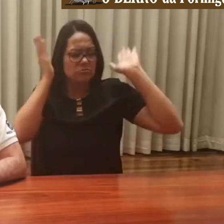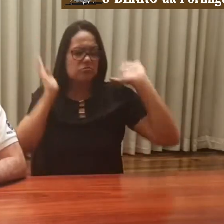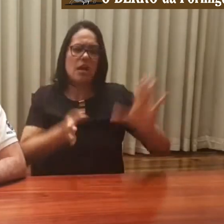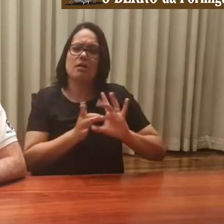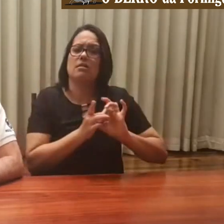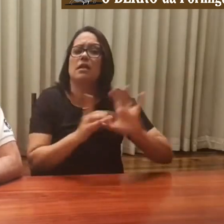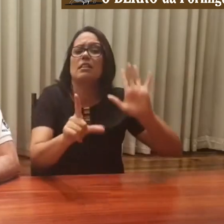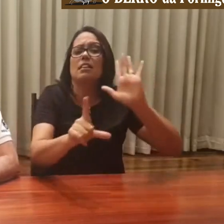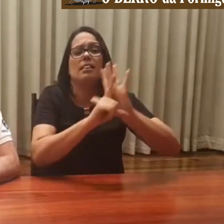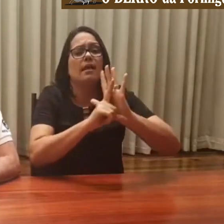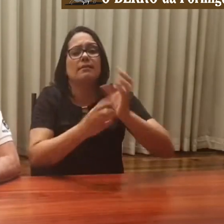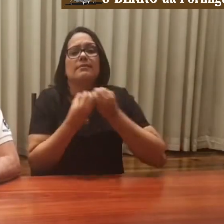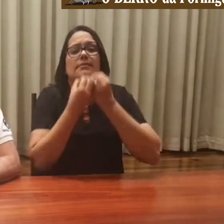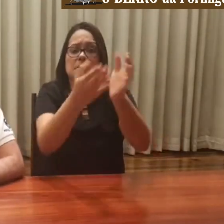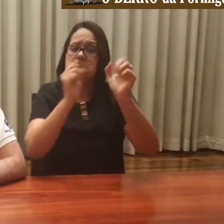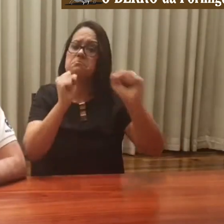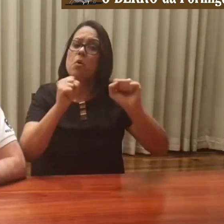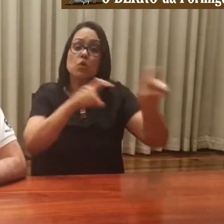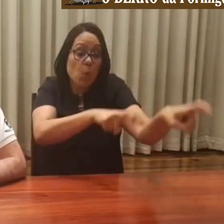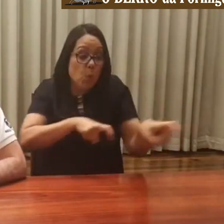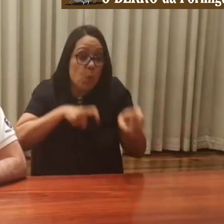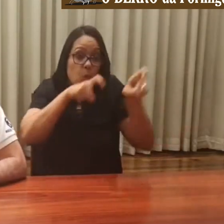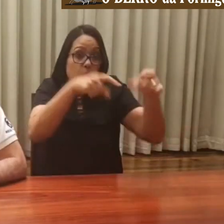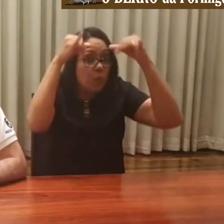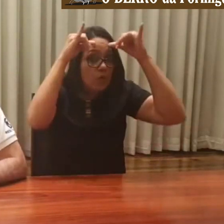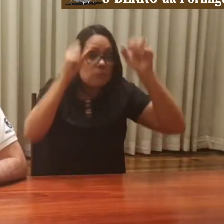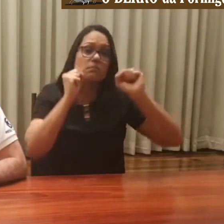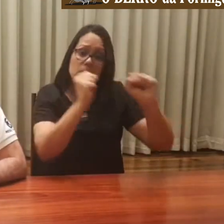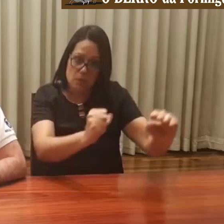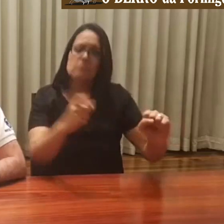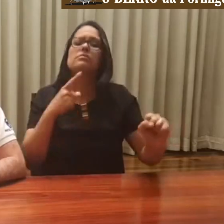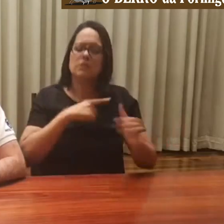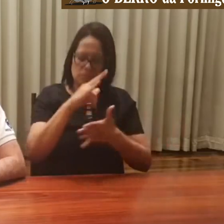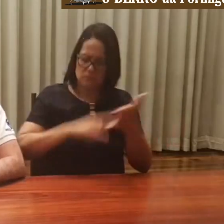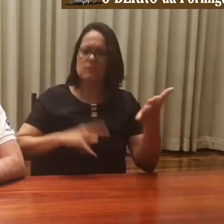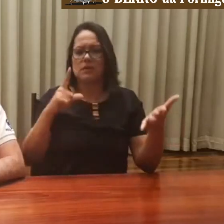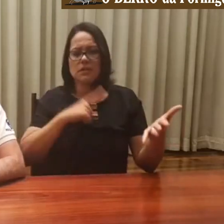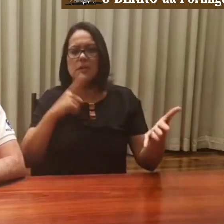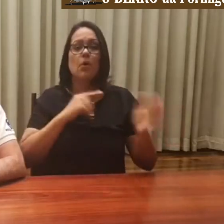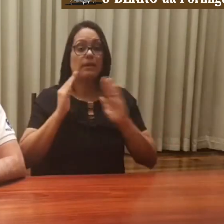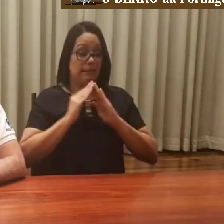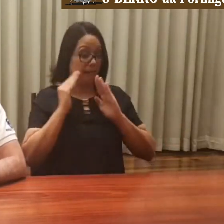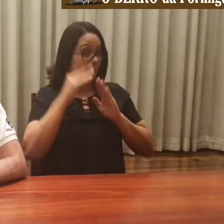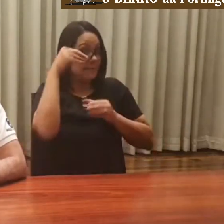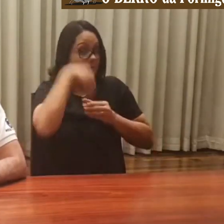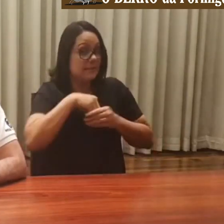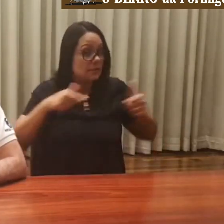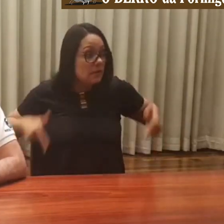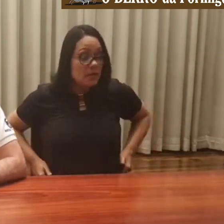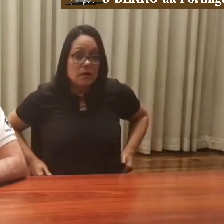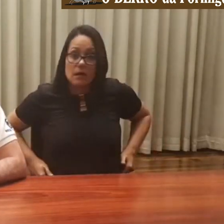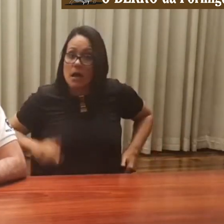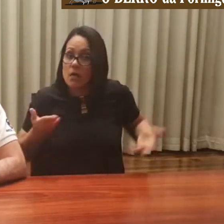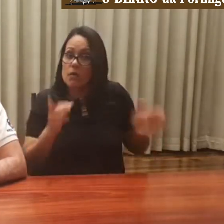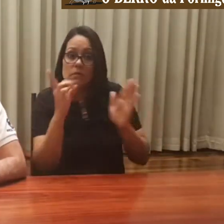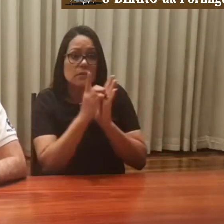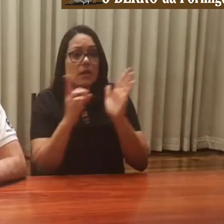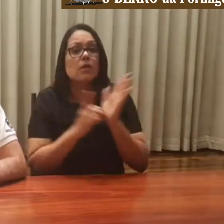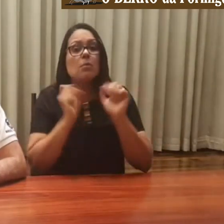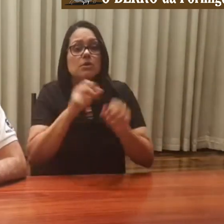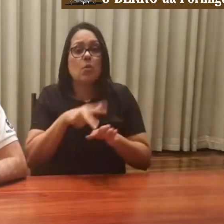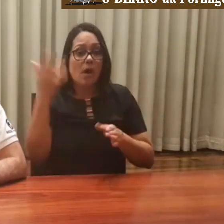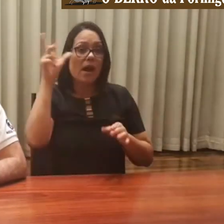para vocês. O que é o porte rural? Você tem a posse de arma de fogo, que a tua arma pode ficar dentro da tua casa. Com o nosso decreto, você pode montar teu